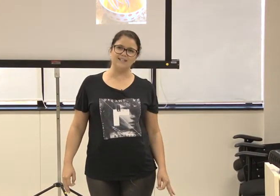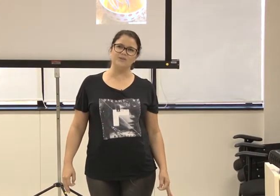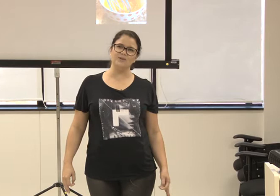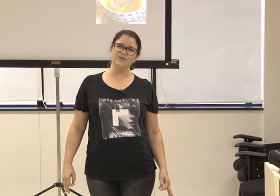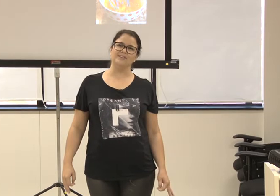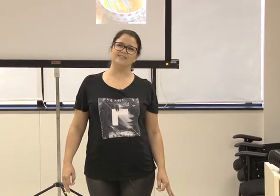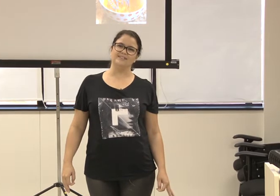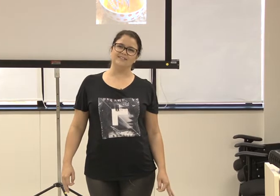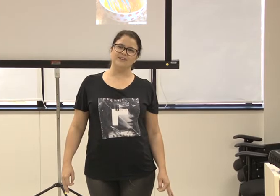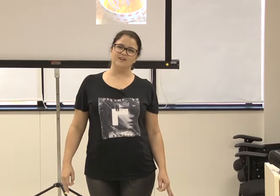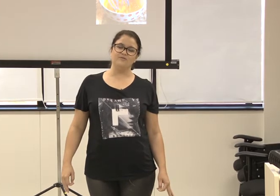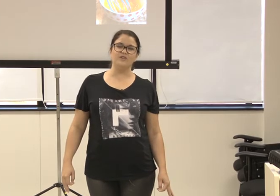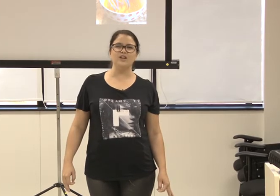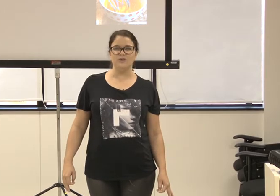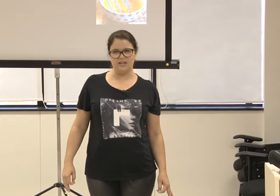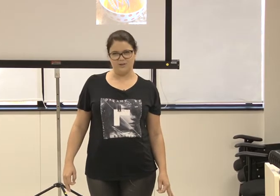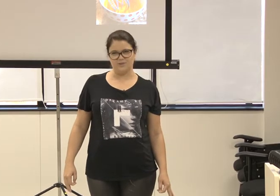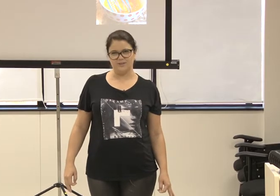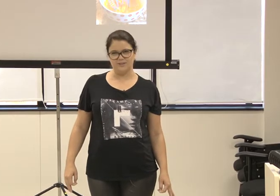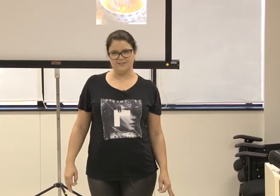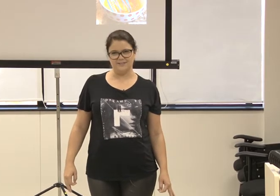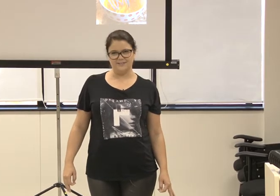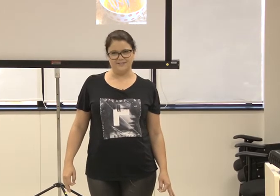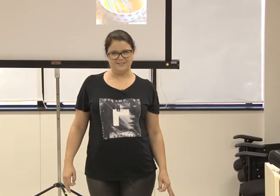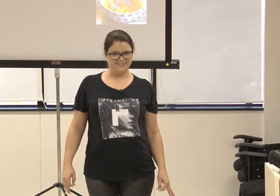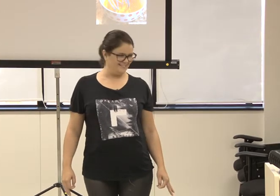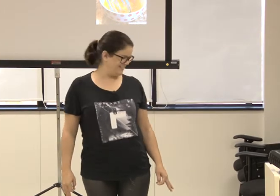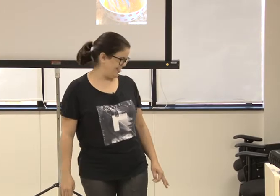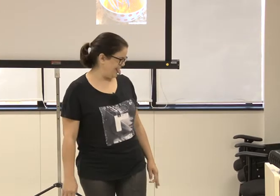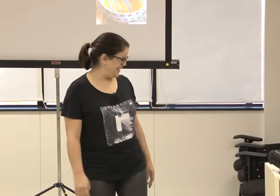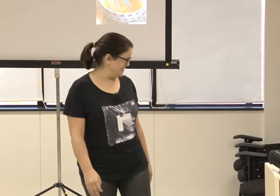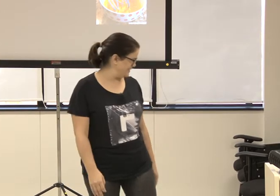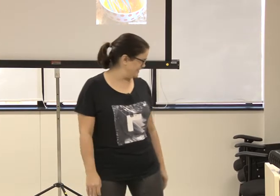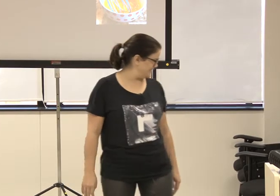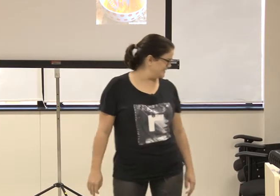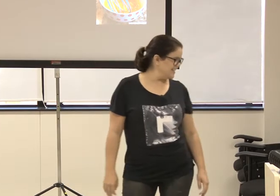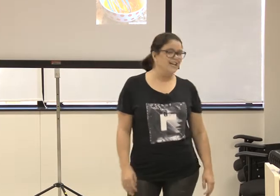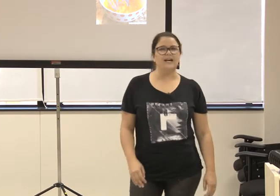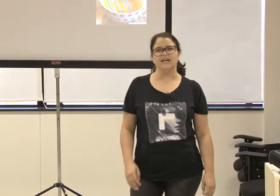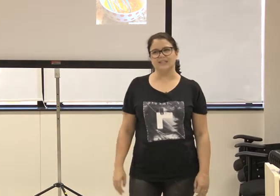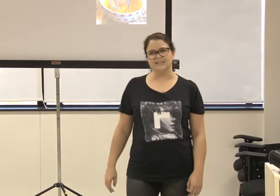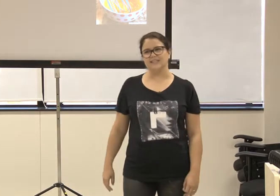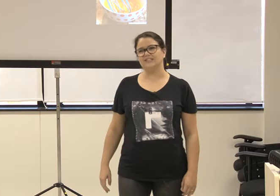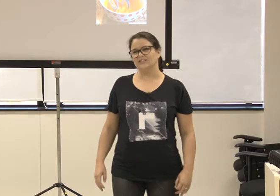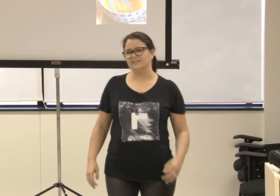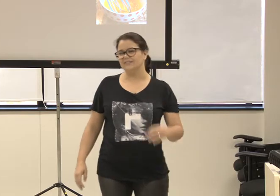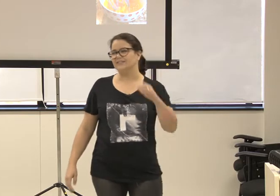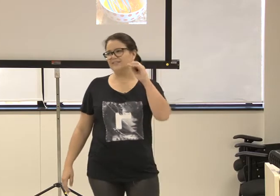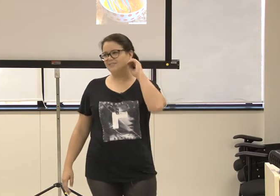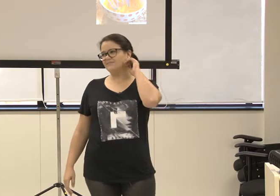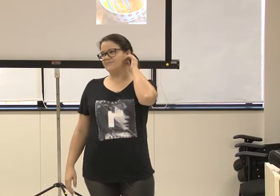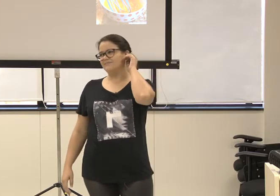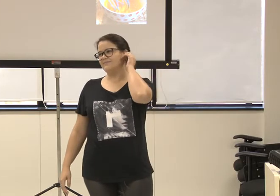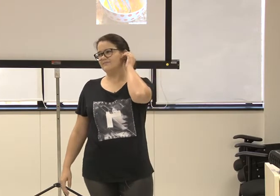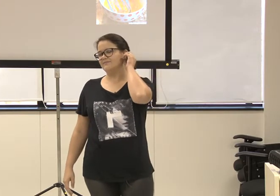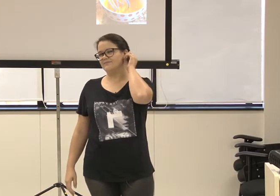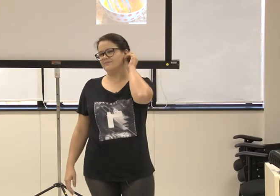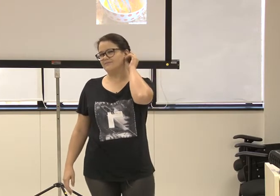do filho rico. Legislativo, então, né? É, legislativo. Não sou filho, eu sou um sobrinho